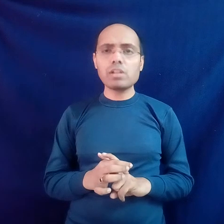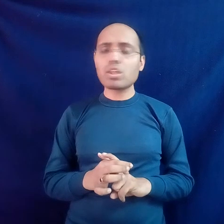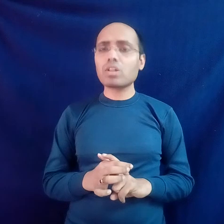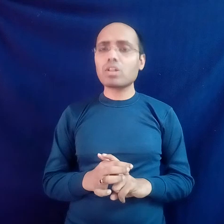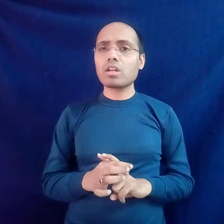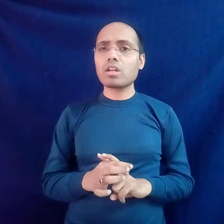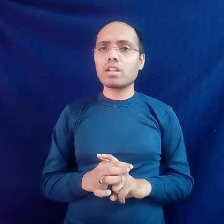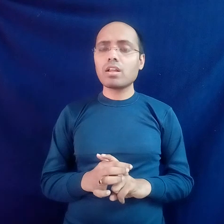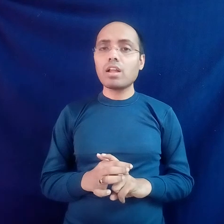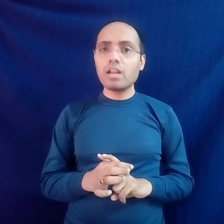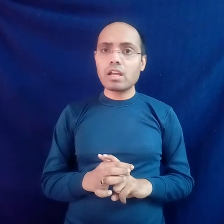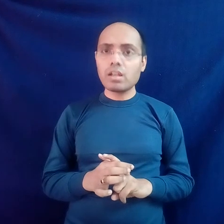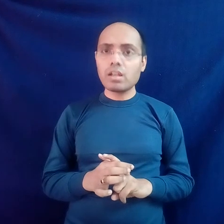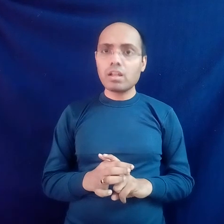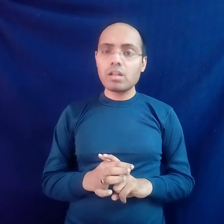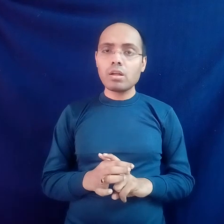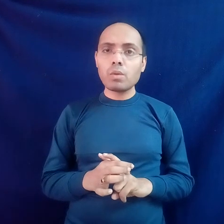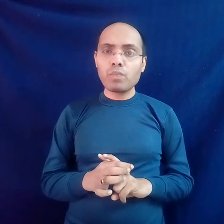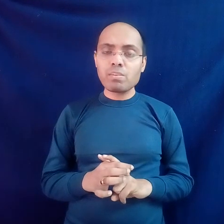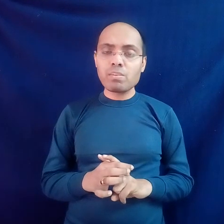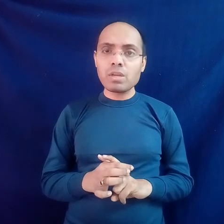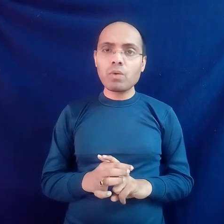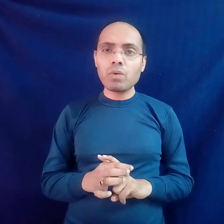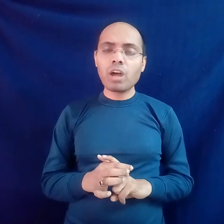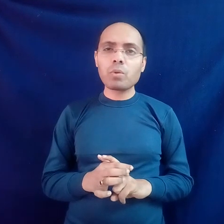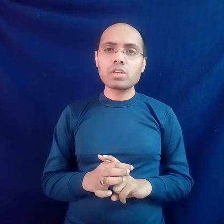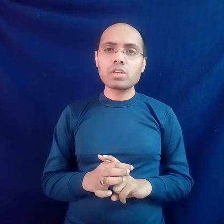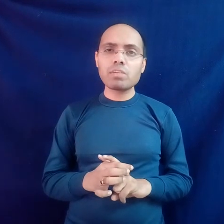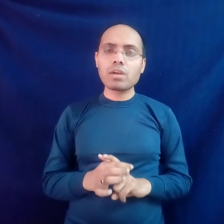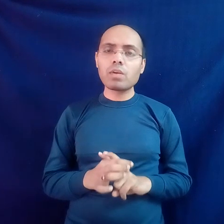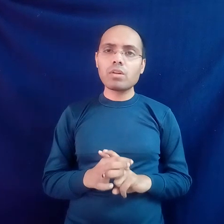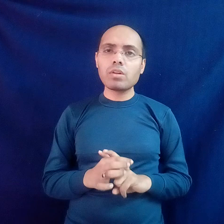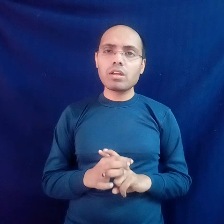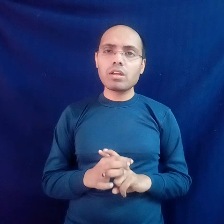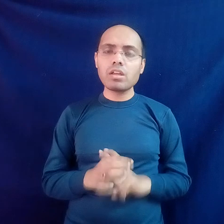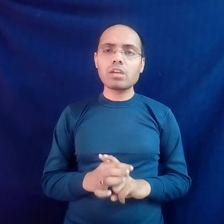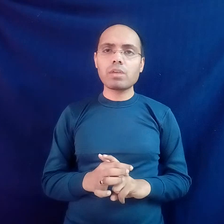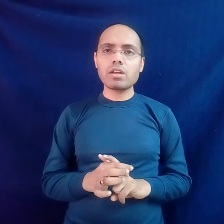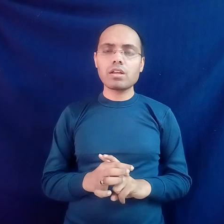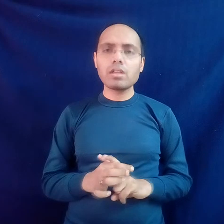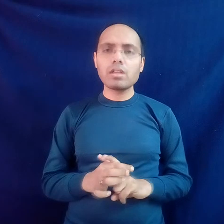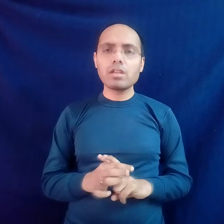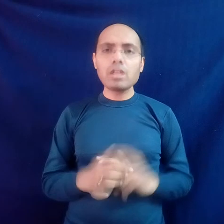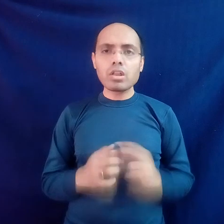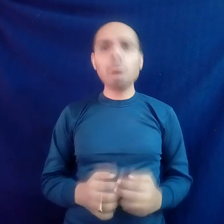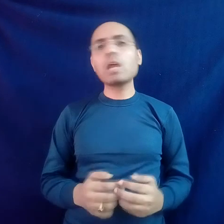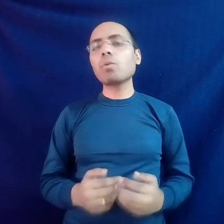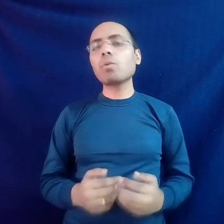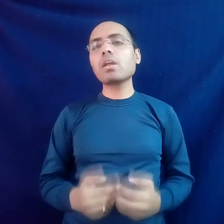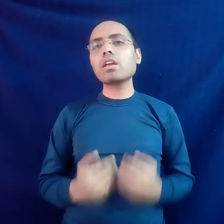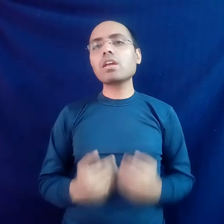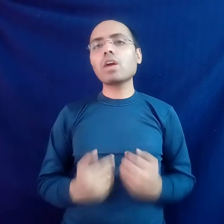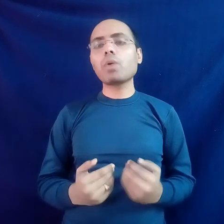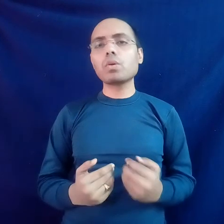दे सकती है, लेकिन फिर भी वो आपको शरीर पे कंट्रोल नहीं कर पाएगी। इसका भी अनुभव मैंने किया हुआ है